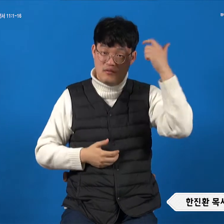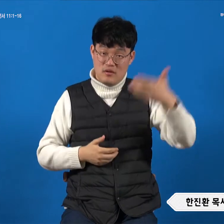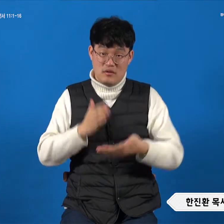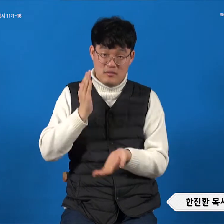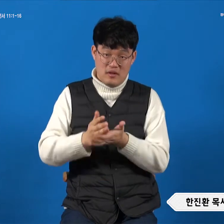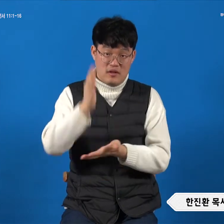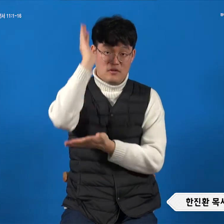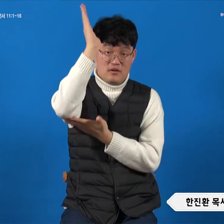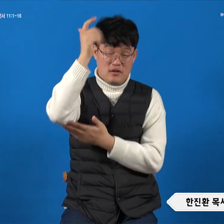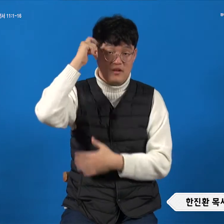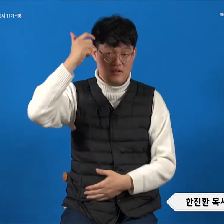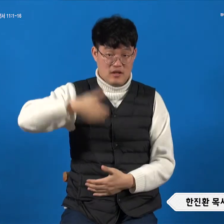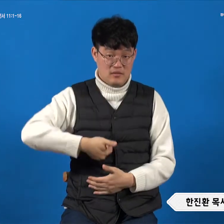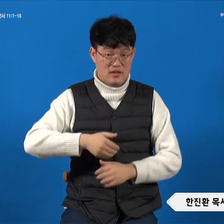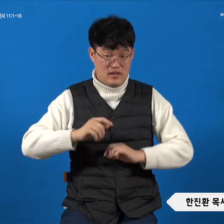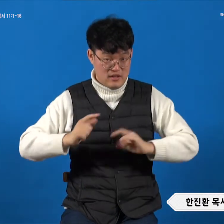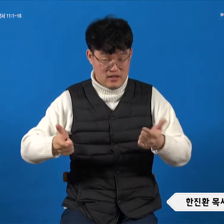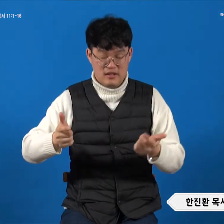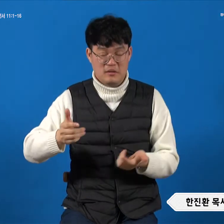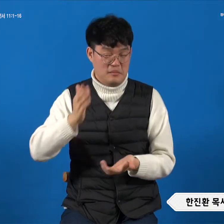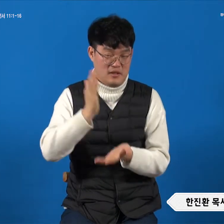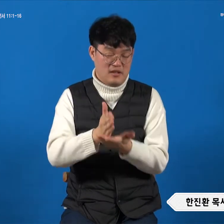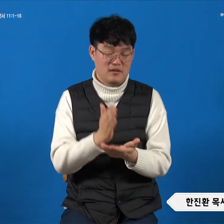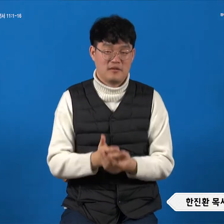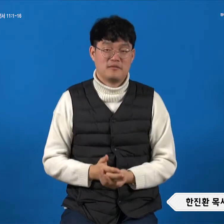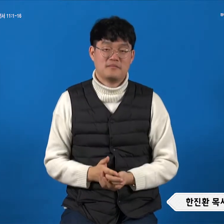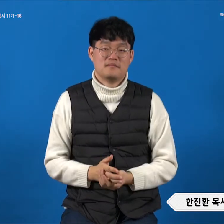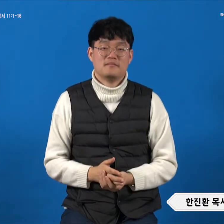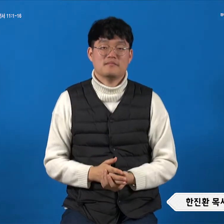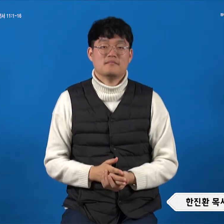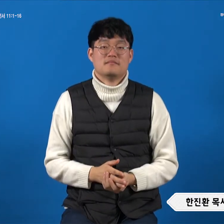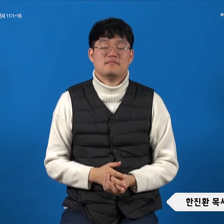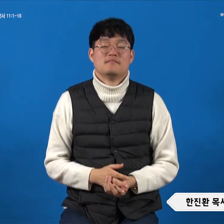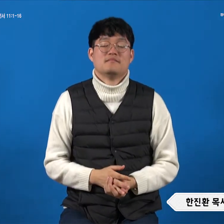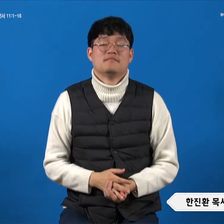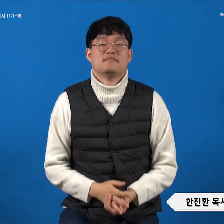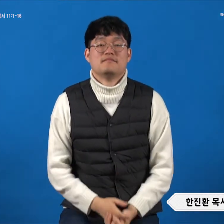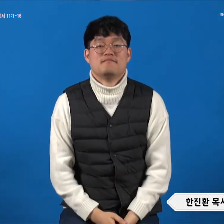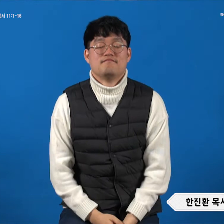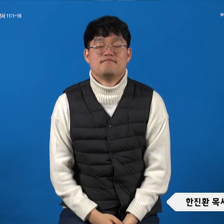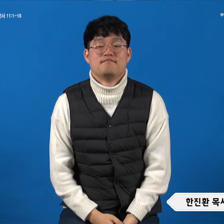마세요. 설교 시간은 질문하는 시간 아니라고 했지 않습니까?